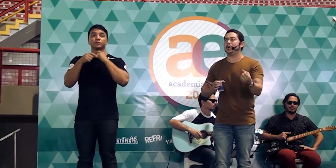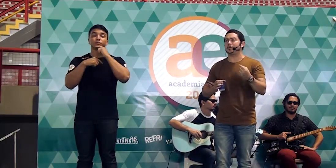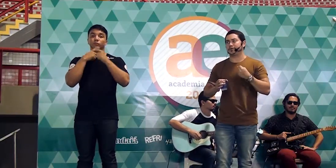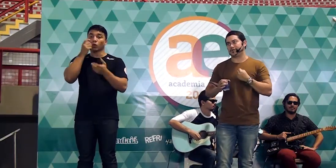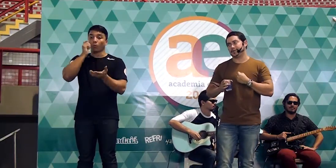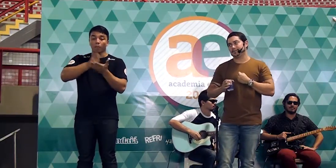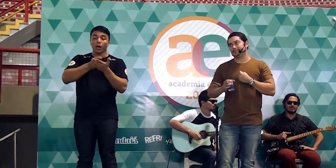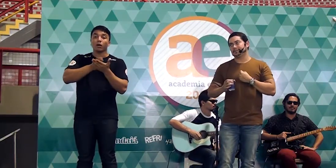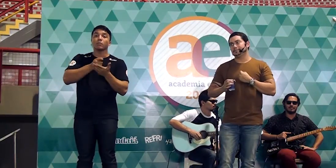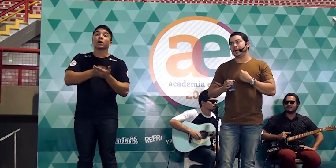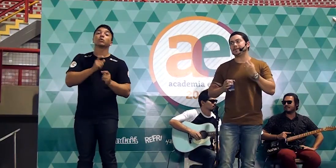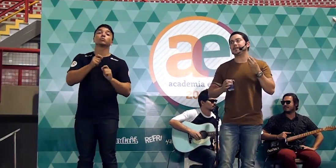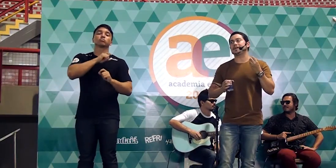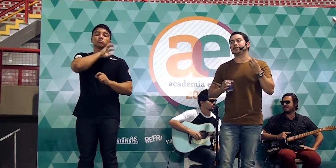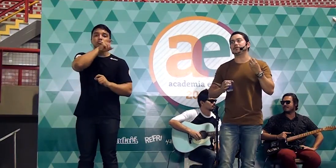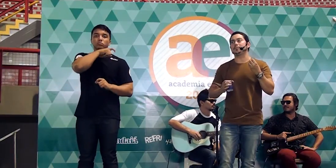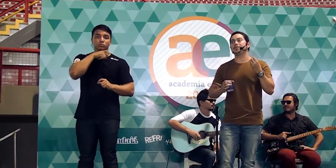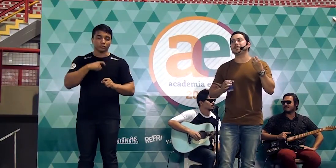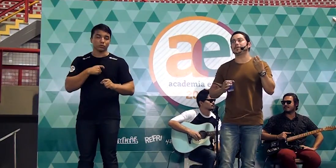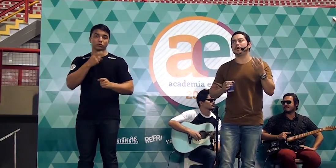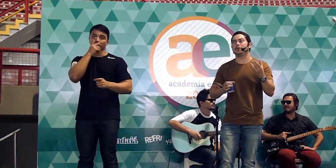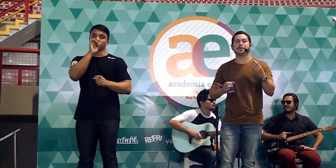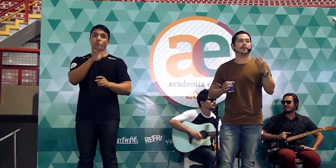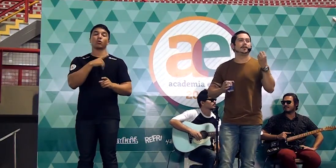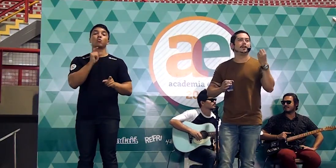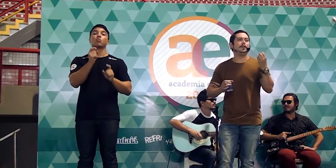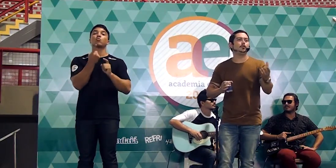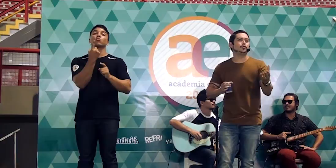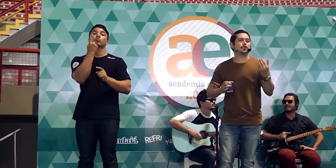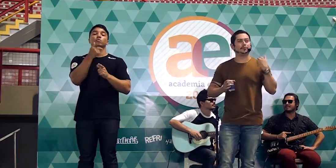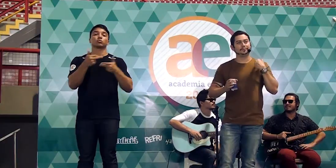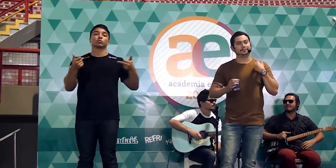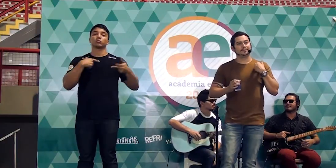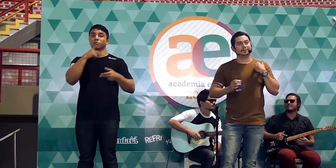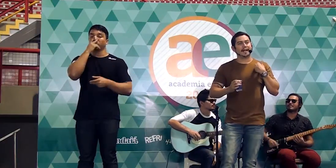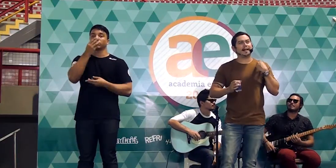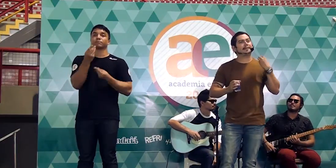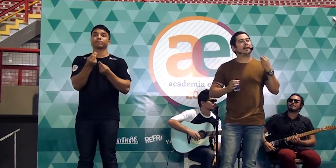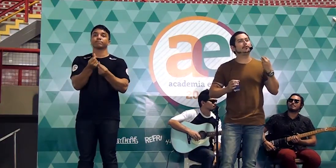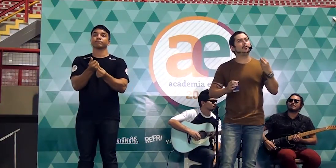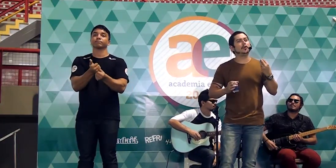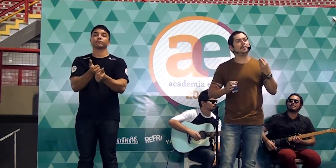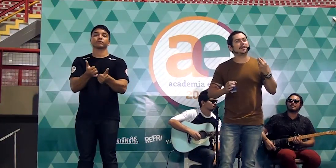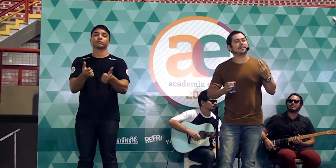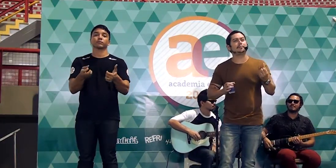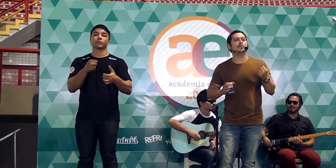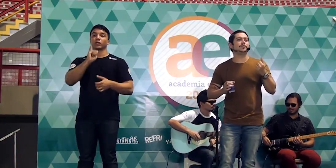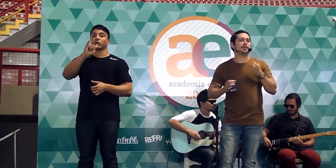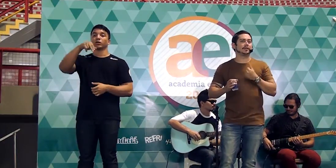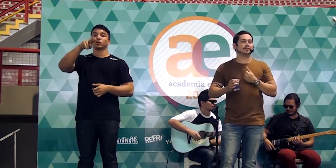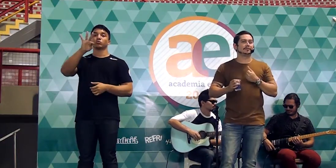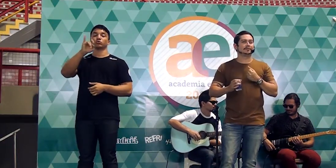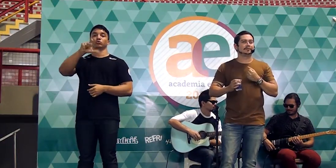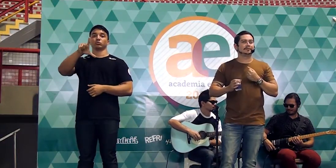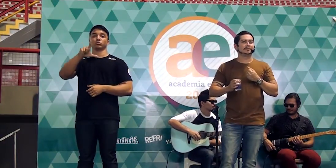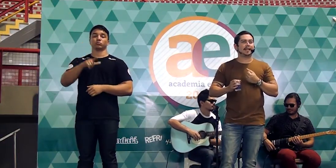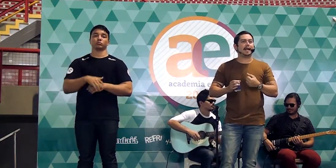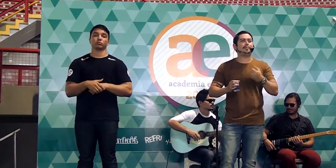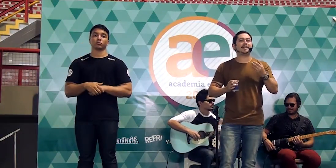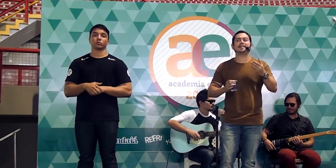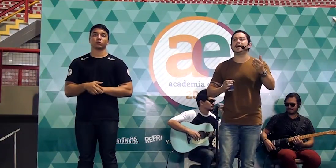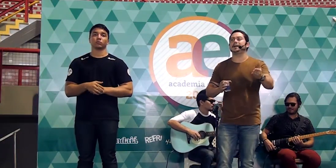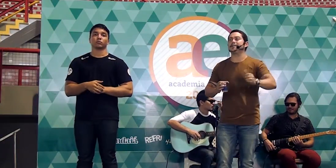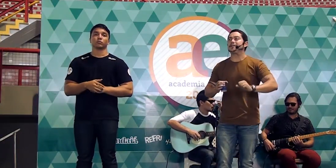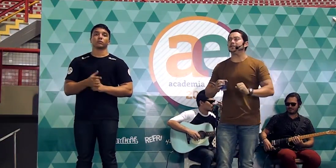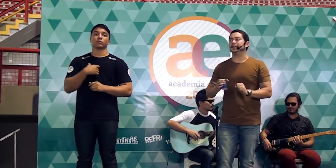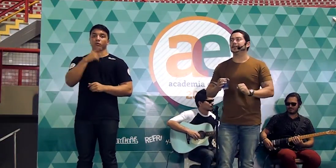pagar impostos, parecia que a gente só podia ser uma coisa: inútil. Até o nome dessa música é